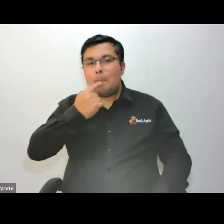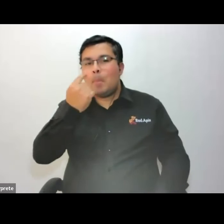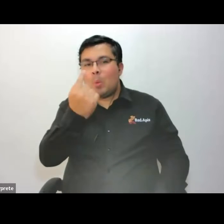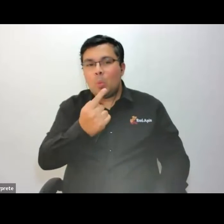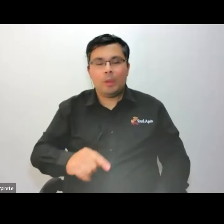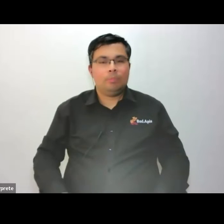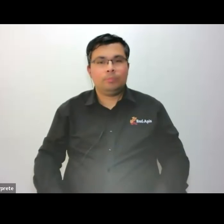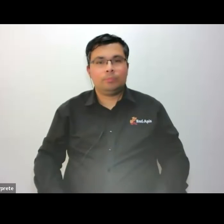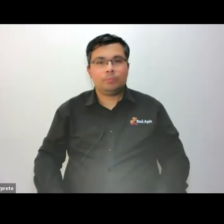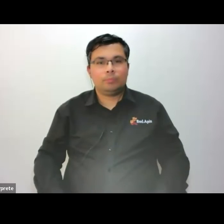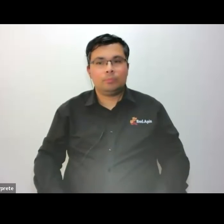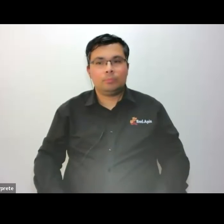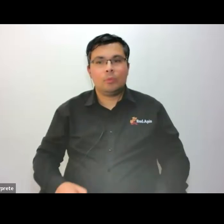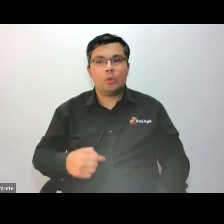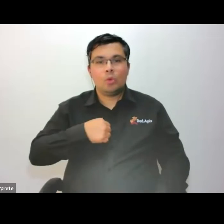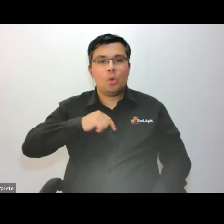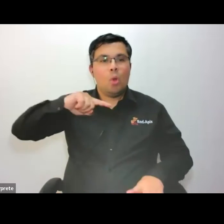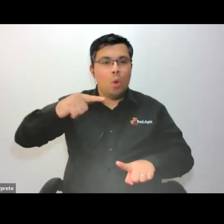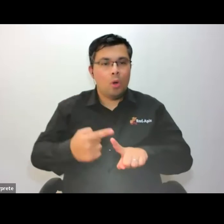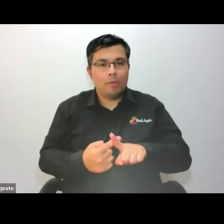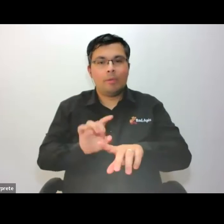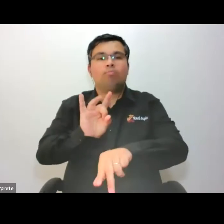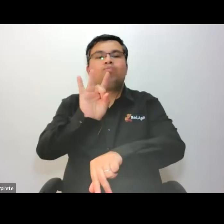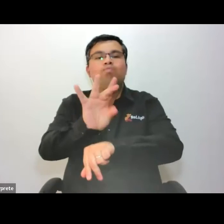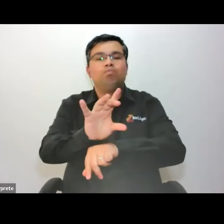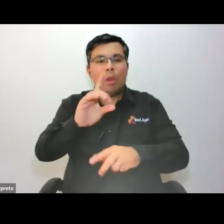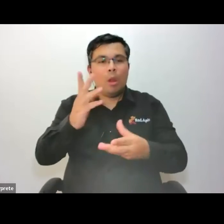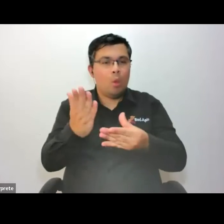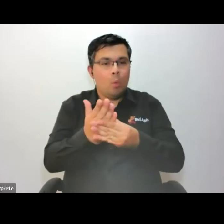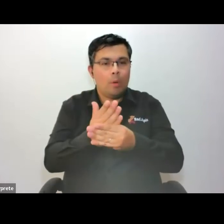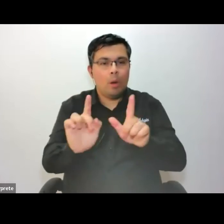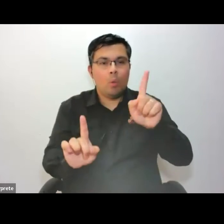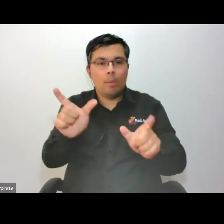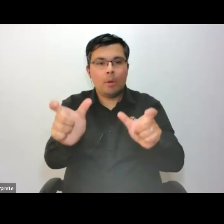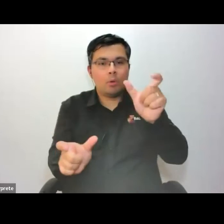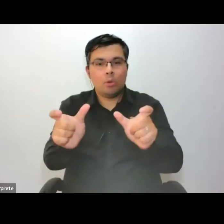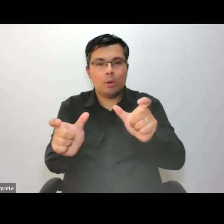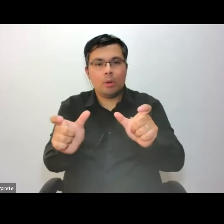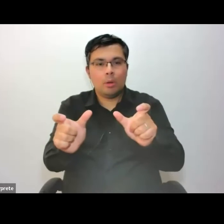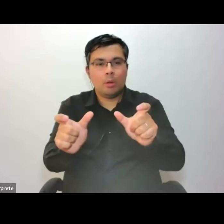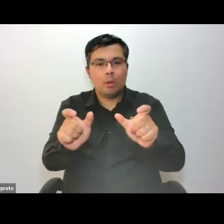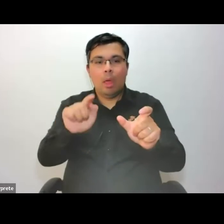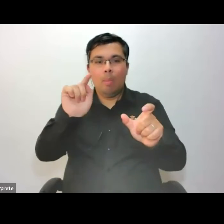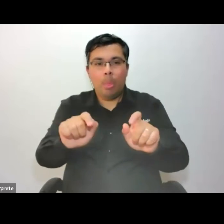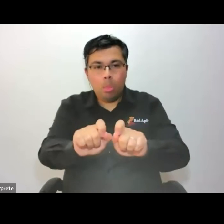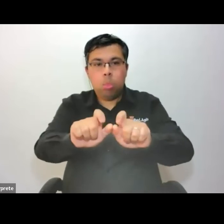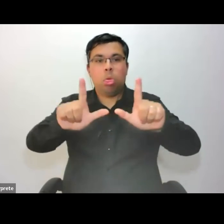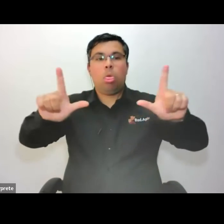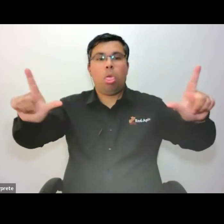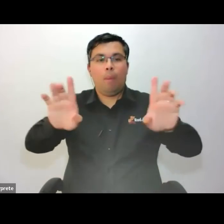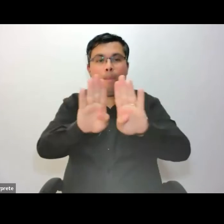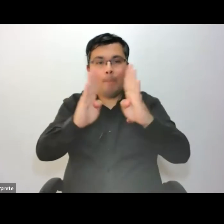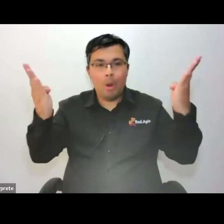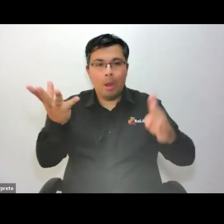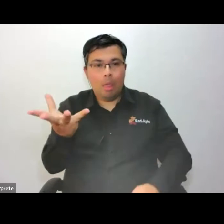Voy a volver a reenviar el documento porque algunas personas no lo pueden abrir, el documento que se pronuncia sobre el tema de tutor sombra. Lo voy a